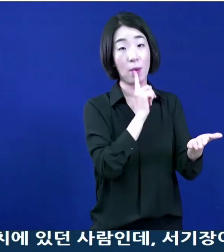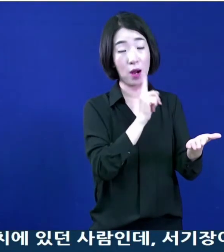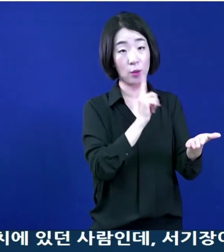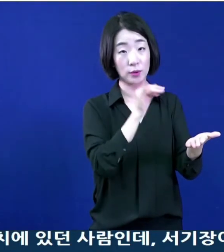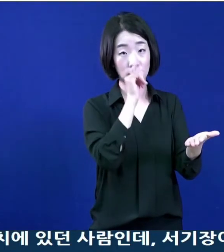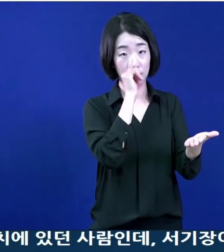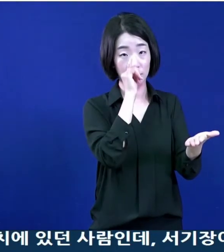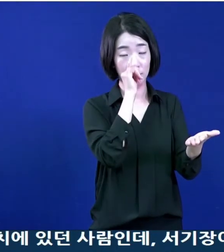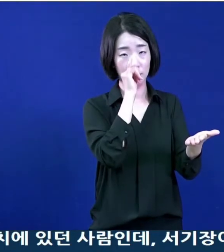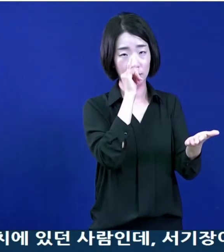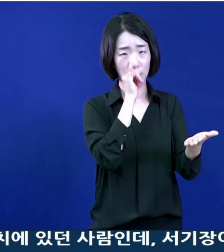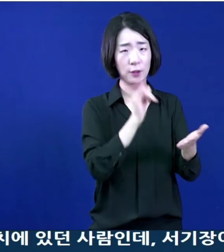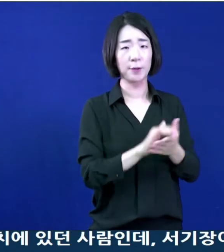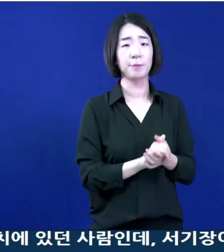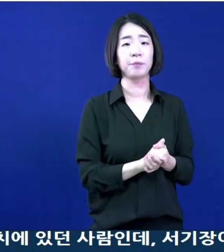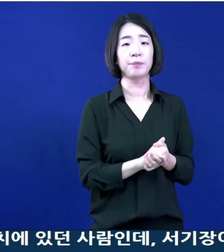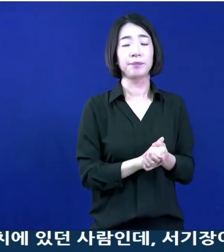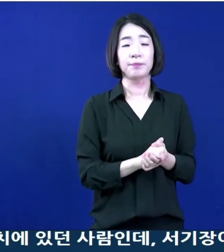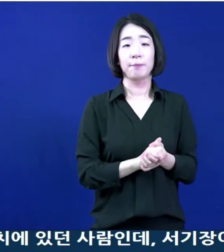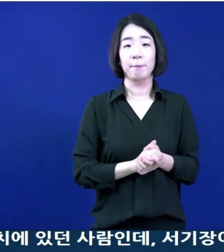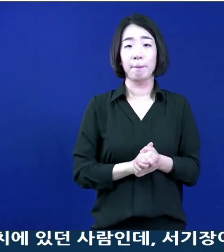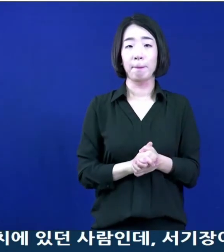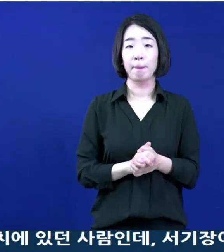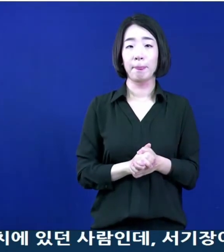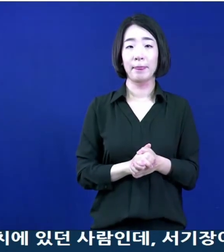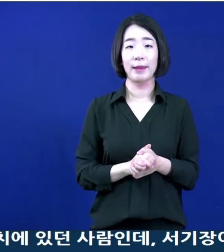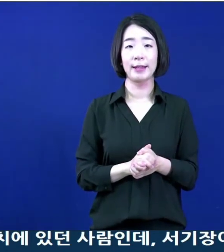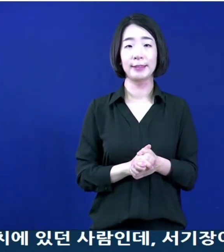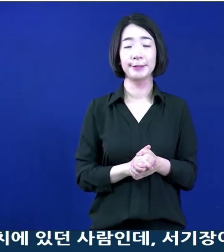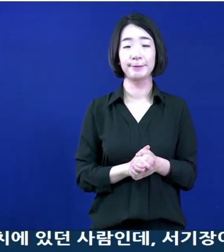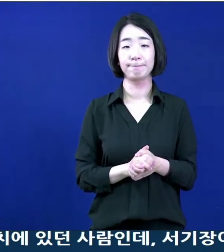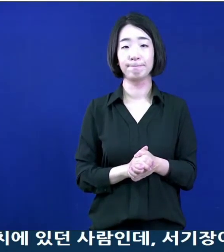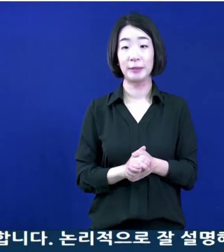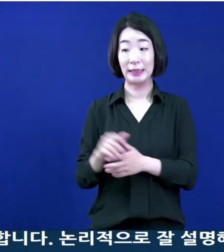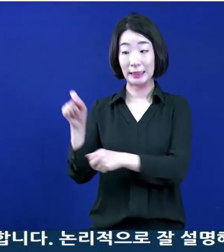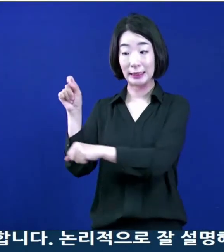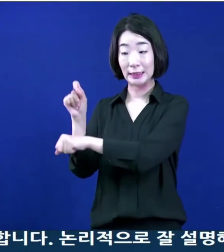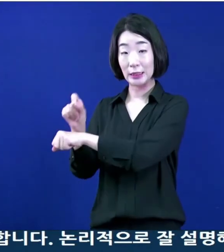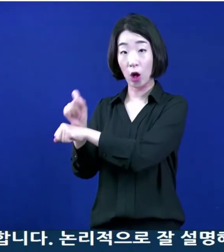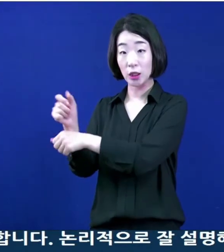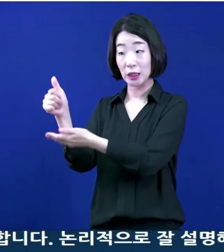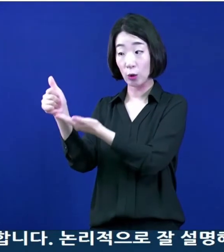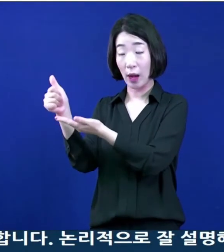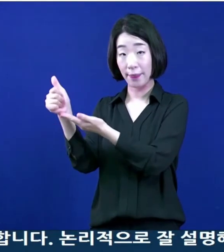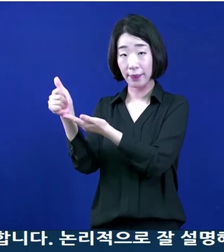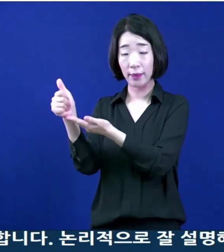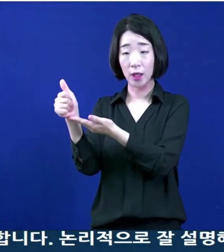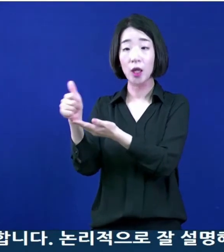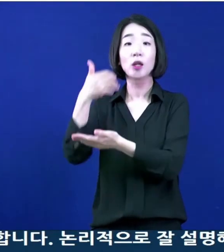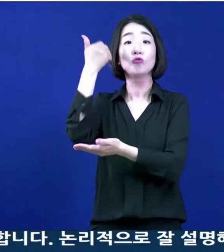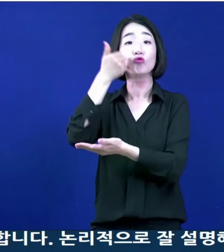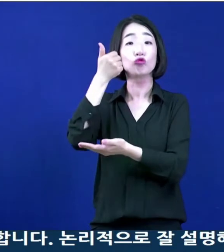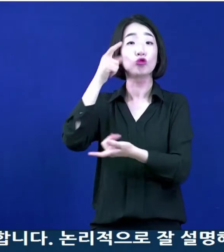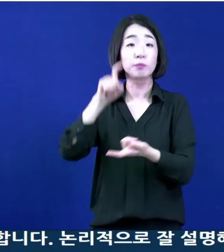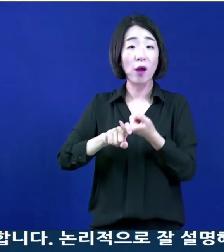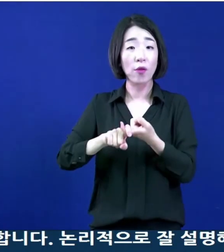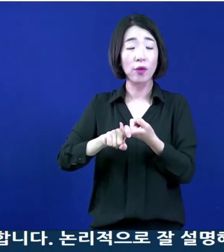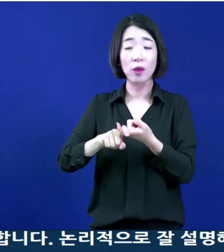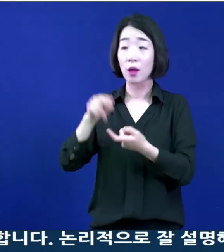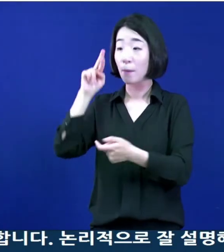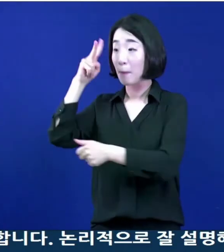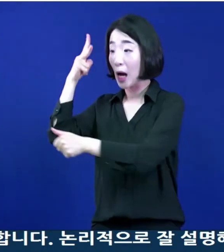엄한 일을 못하도록 방지하고 있는 겁니다. 이 서기장이 바울 편이었는지 아니었는지는 본문에 나타나지